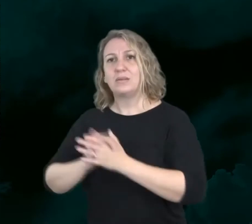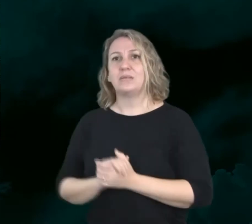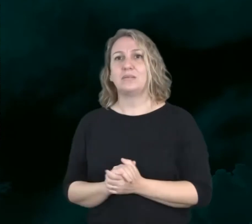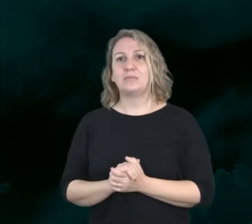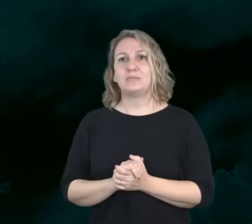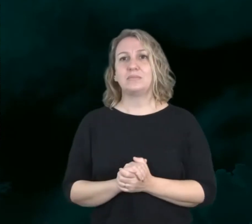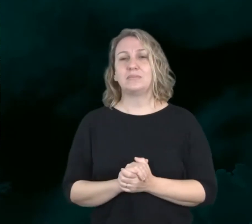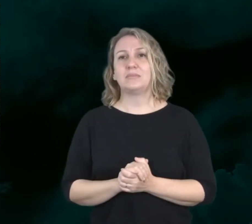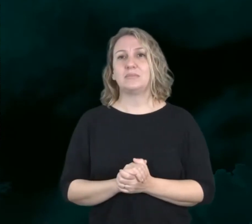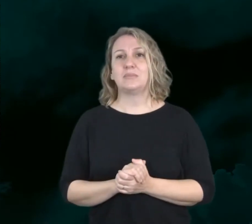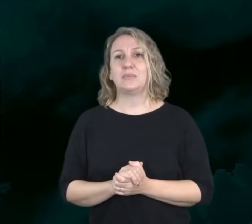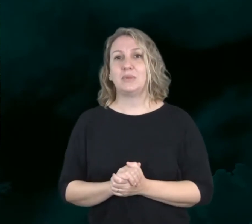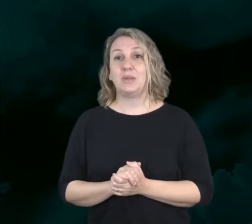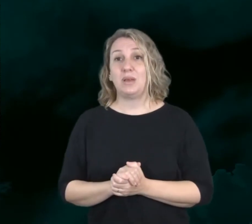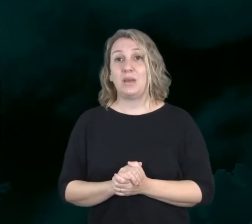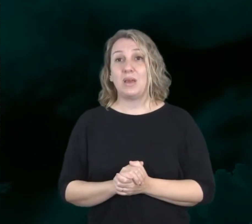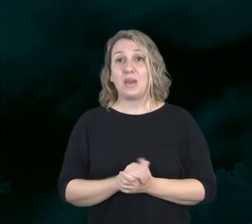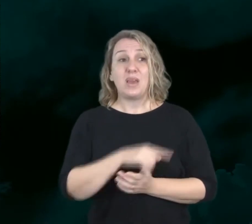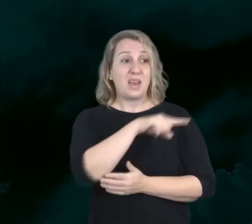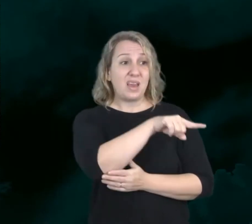esses nossos